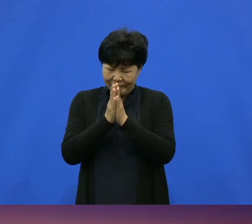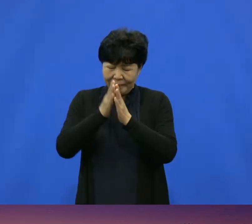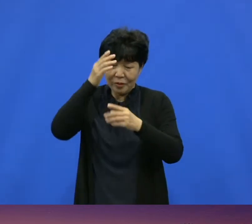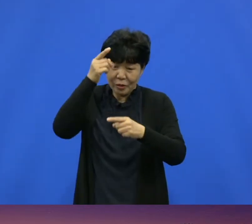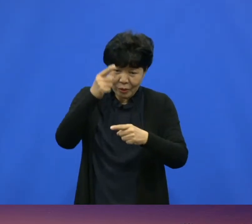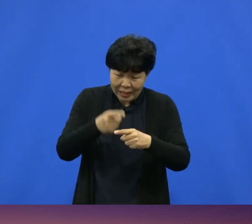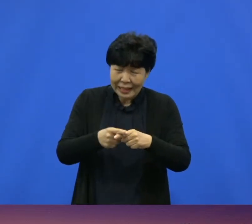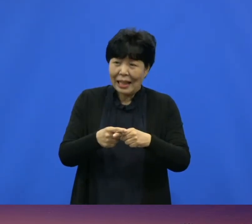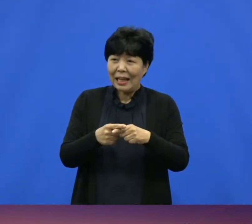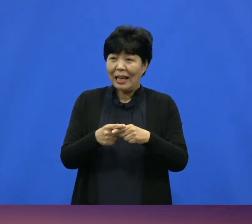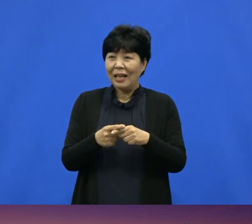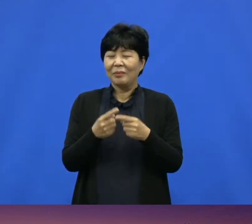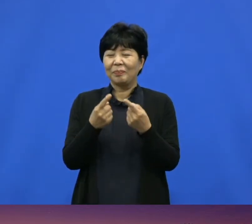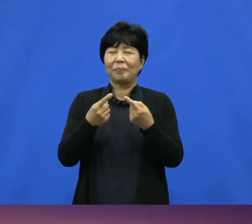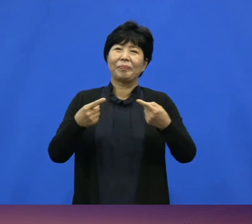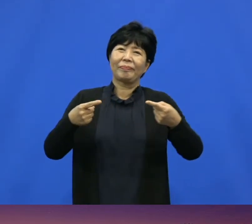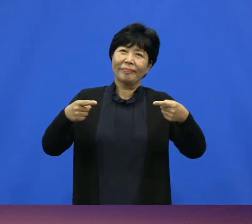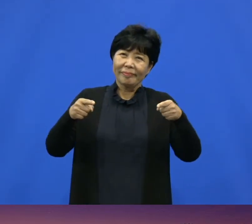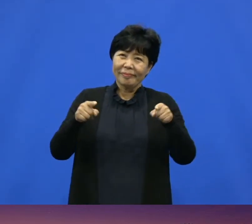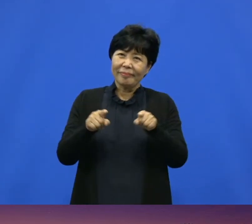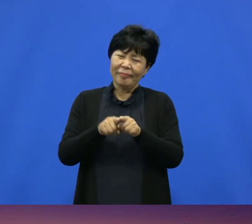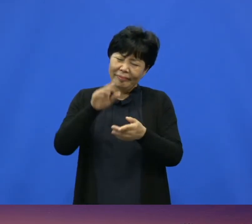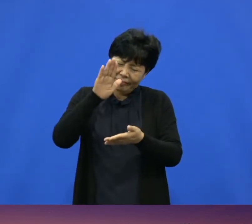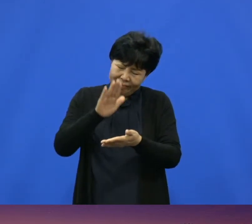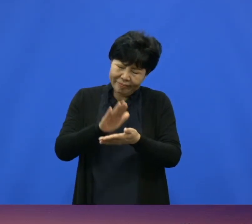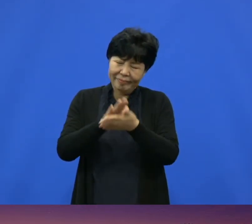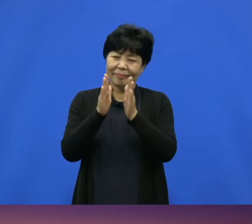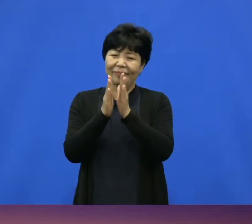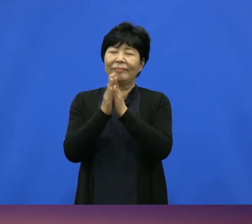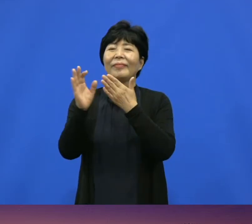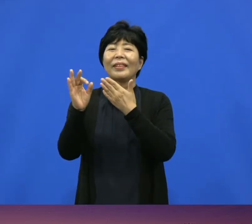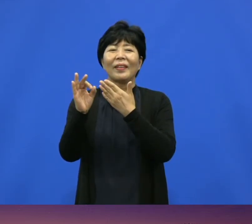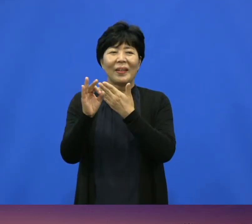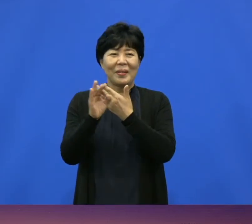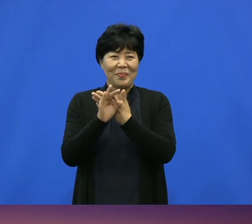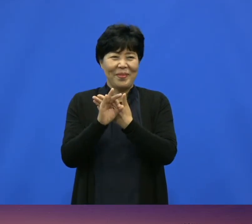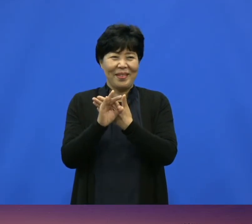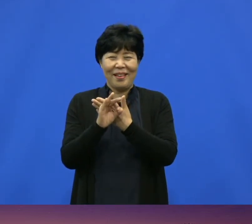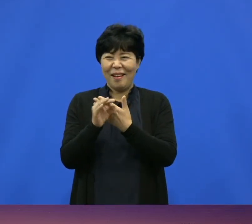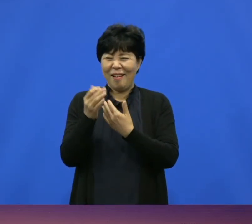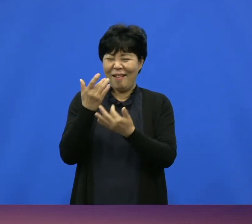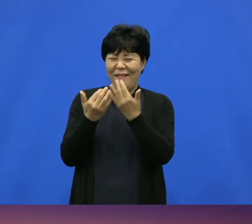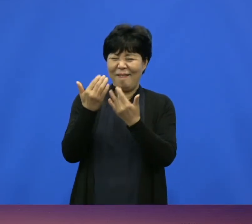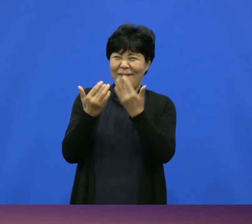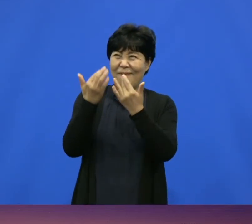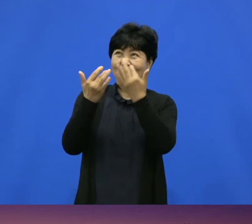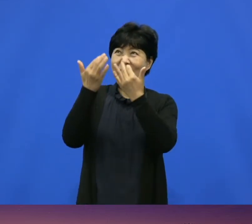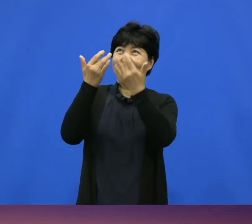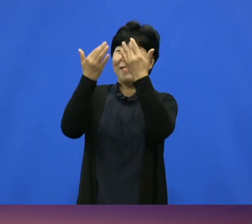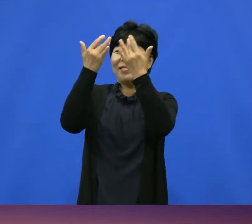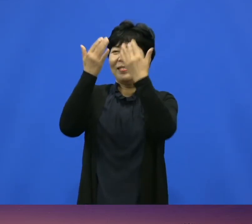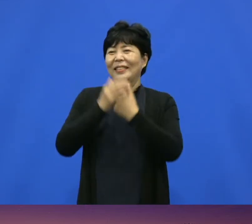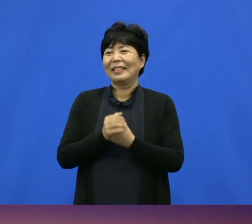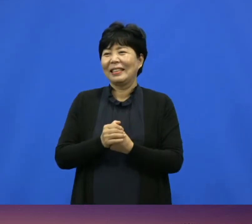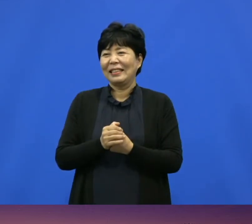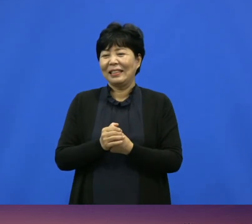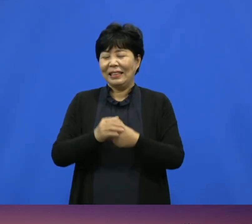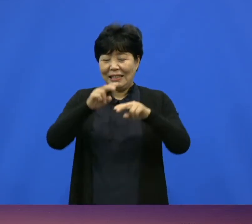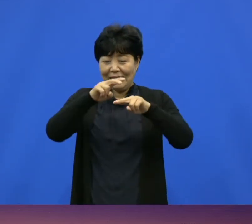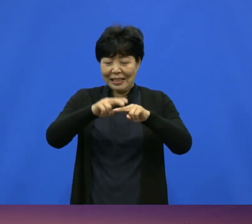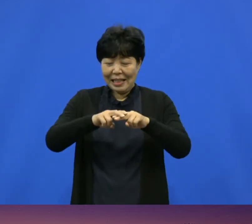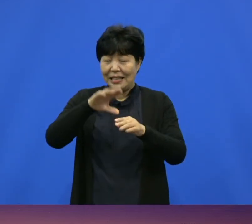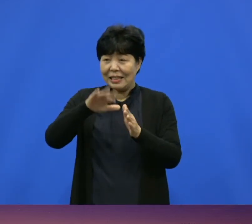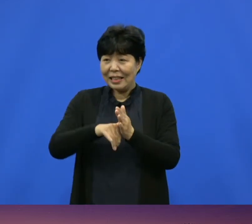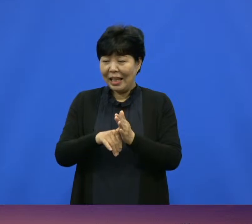옆에 분들하고 같이 이제 뜨겁게 기도하면 그때 이제 불을 받는 겁니다. 그리고 요즘은 앉을 때도 옆에